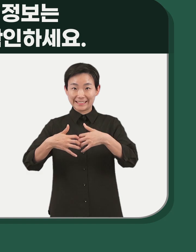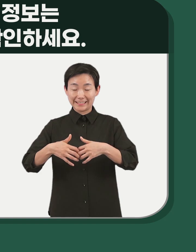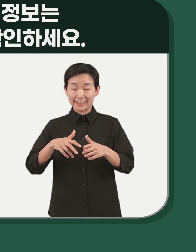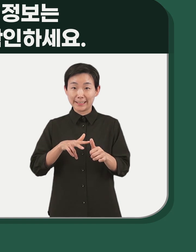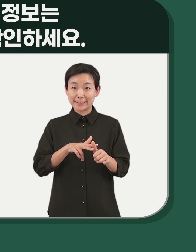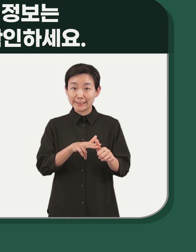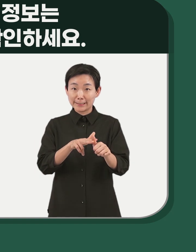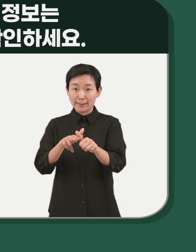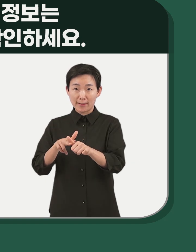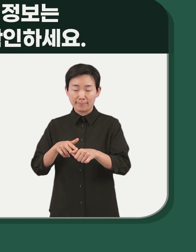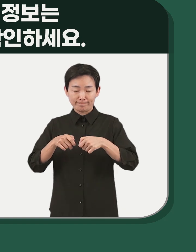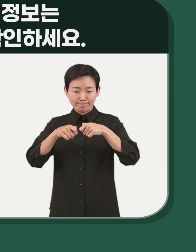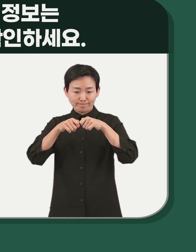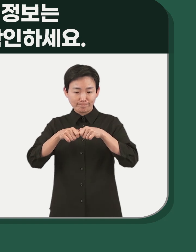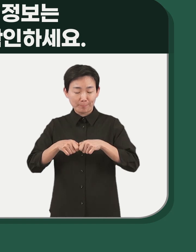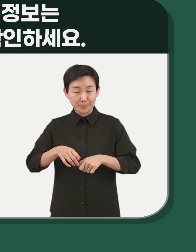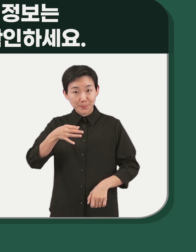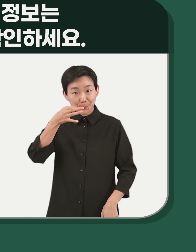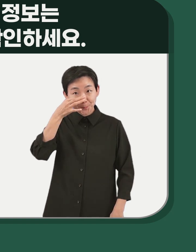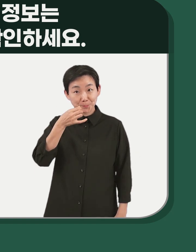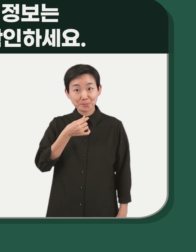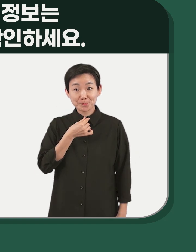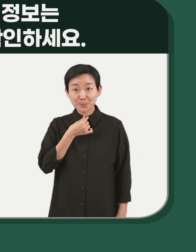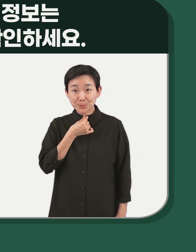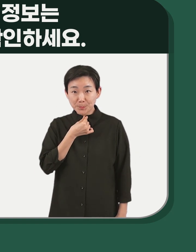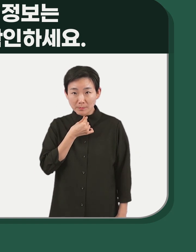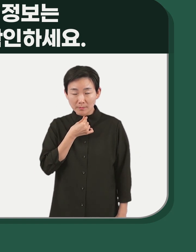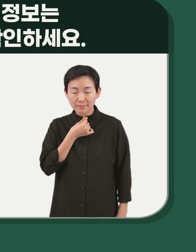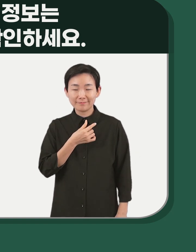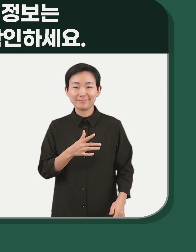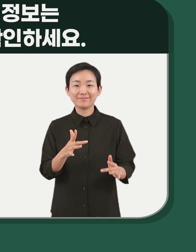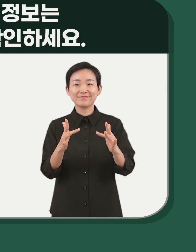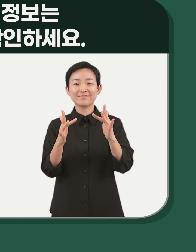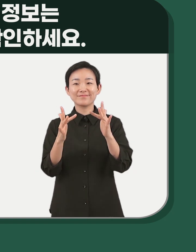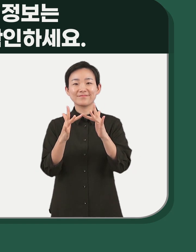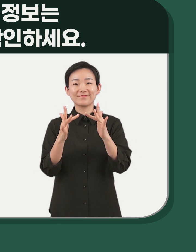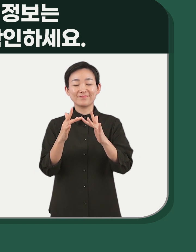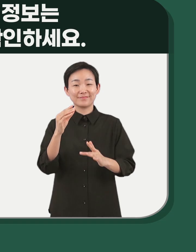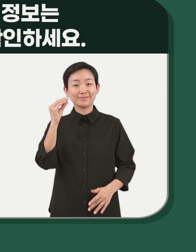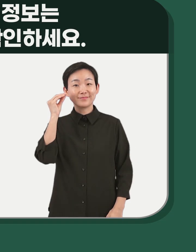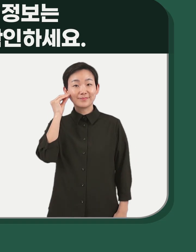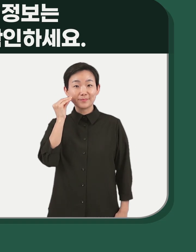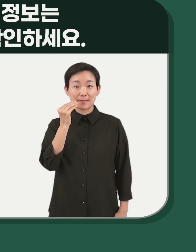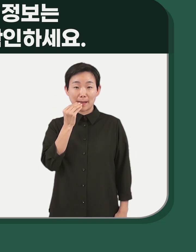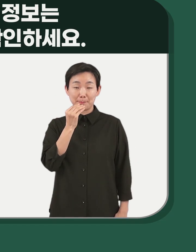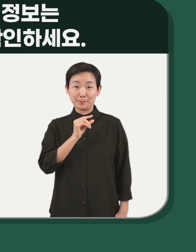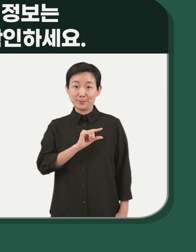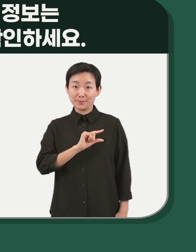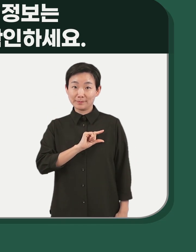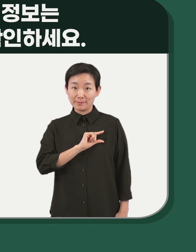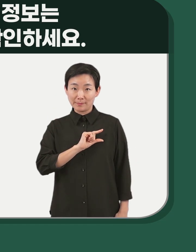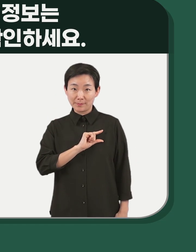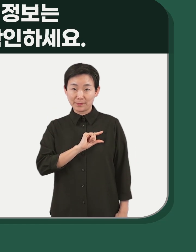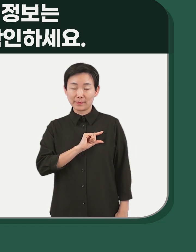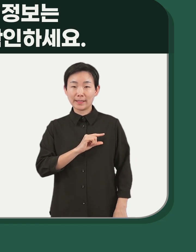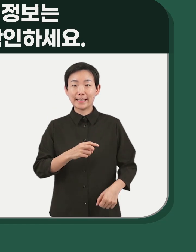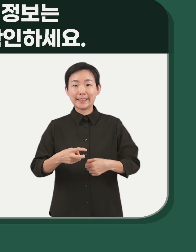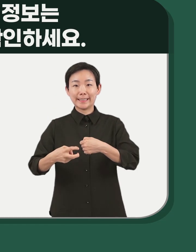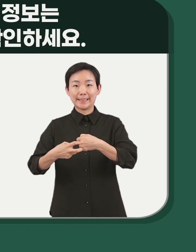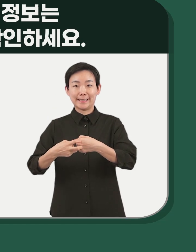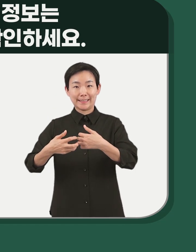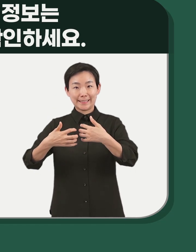더욱 자세한 의료기기 정보는 의료기기 안심책방에서 확인하세요. 인터넷에 의료기기